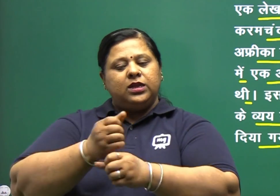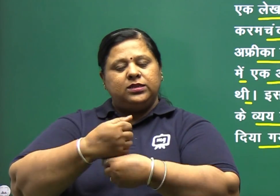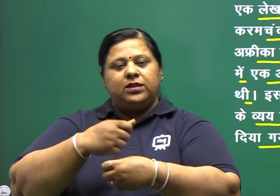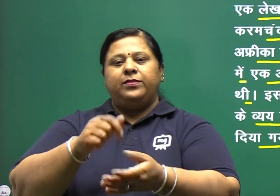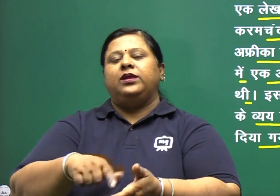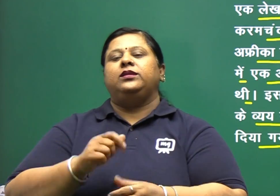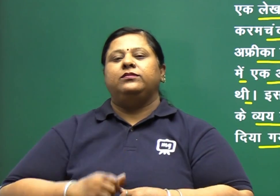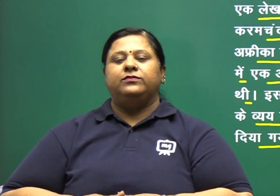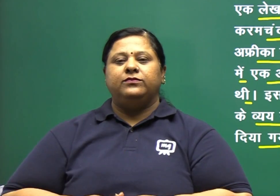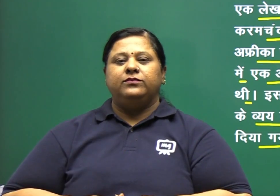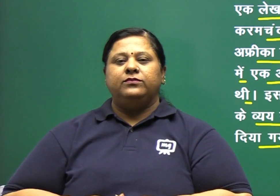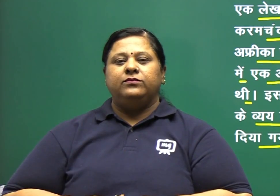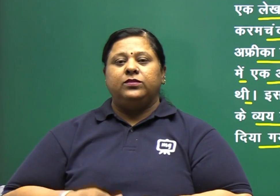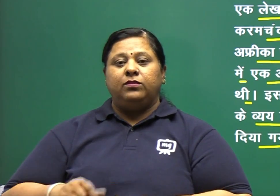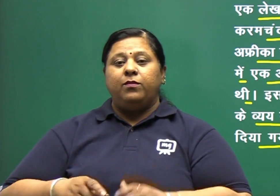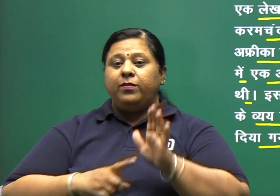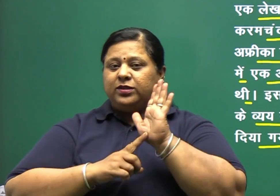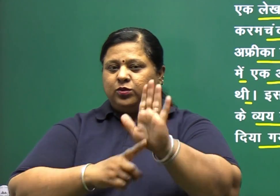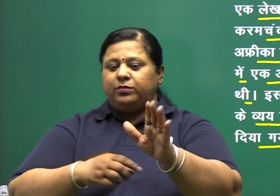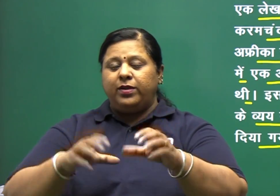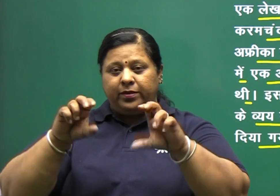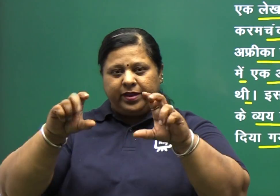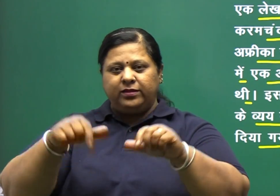स्थापना की थी। और प्रस्तुत पाठ में